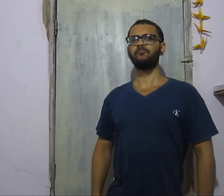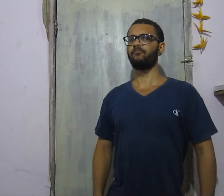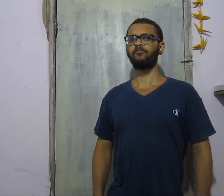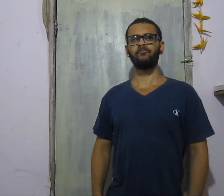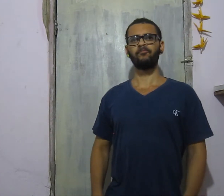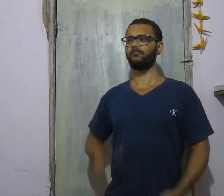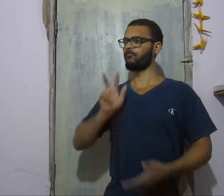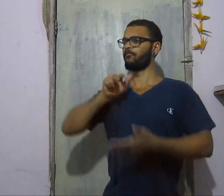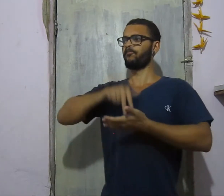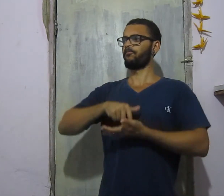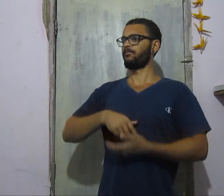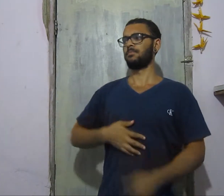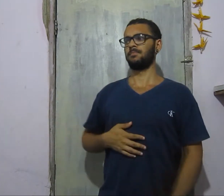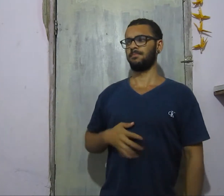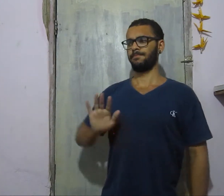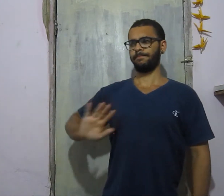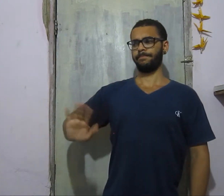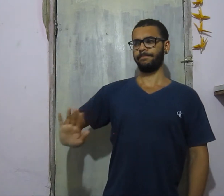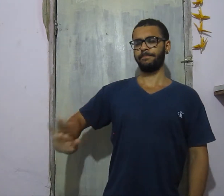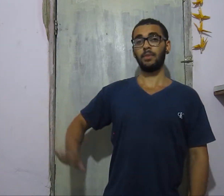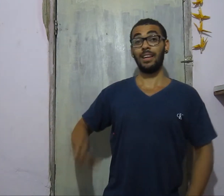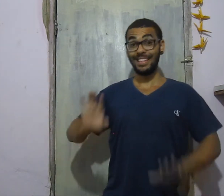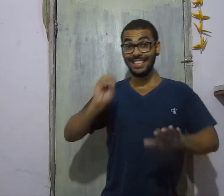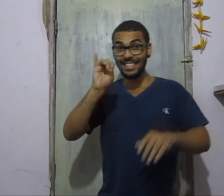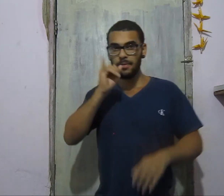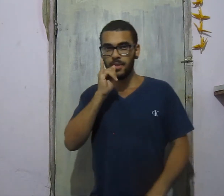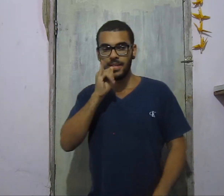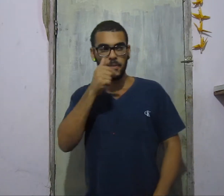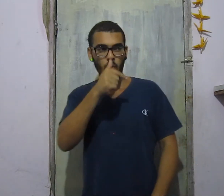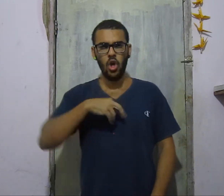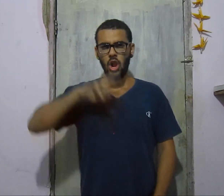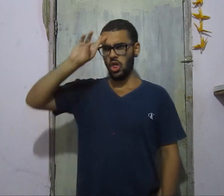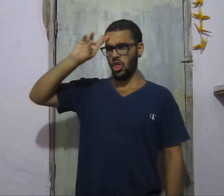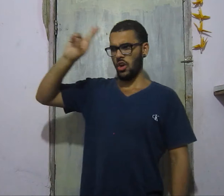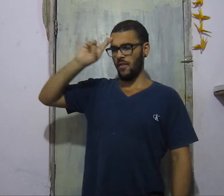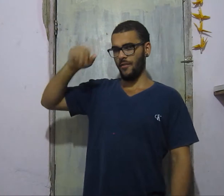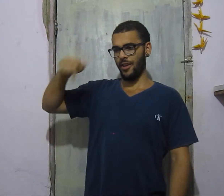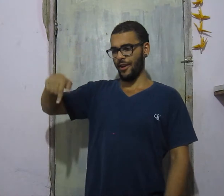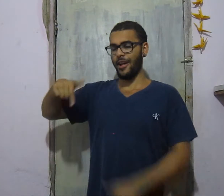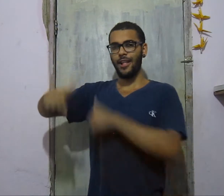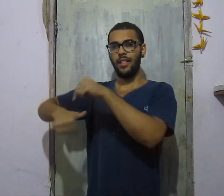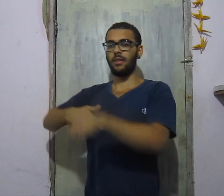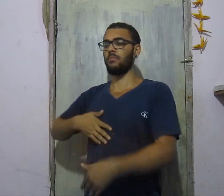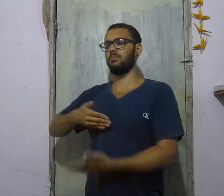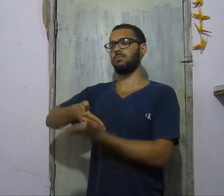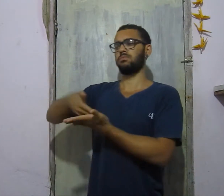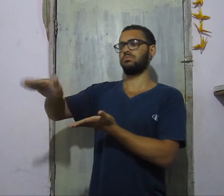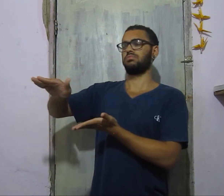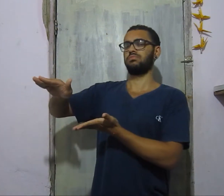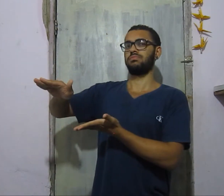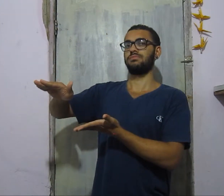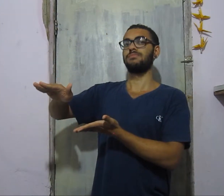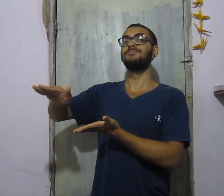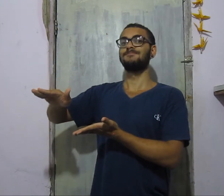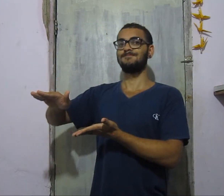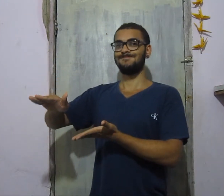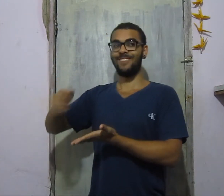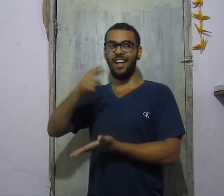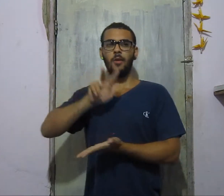posição firme, uma posição. Por exemplo, se a pessoa é trabalhador dela, ela demite. Ela